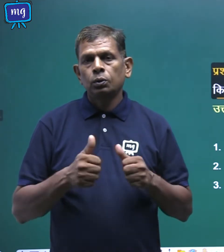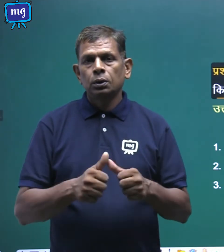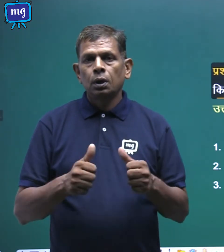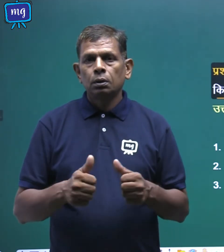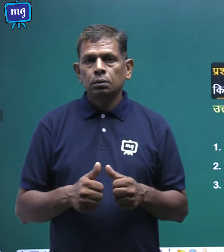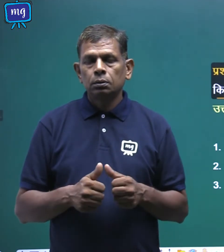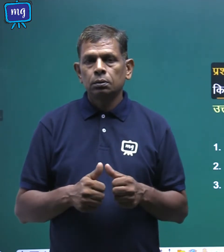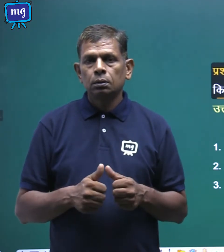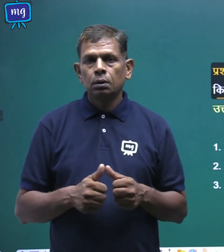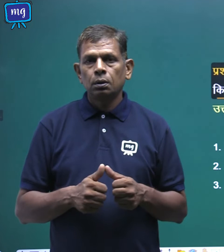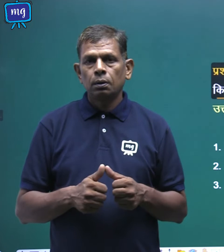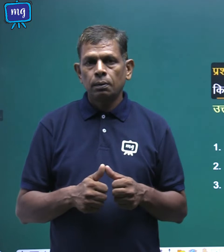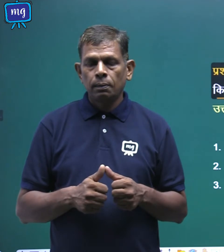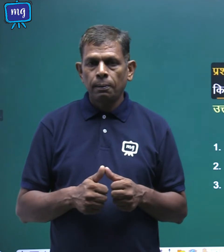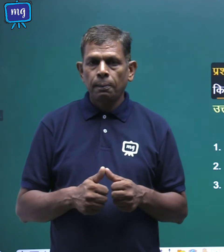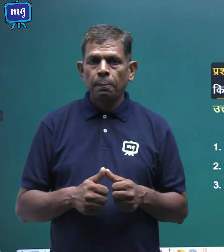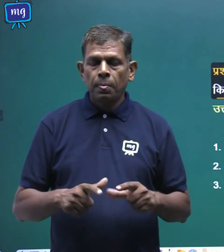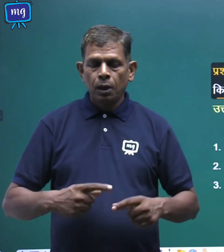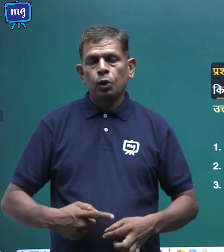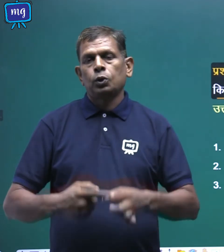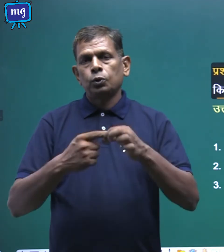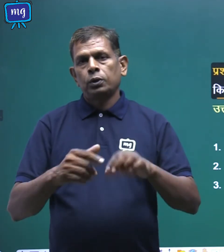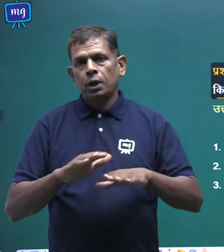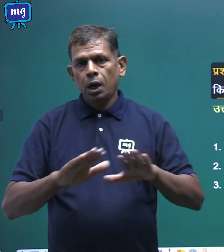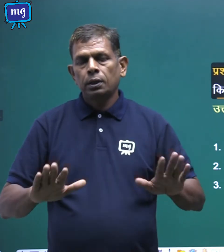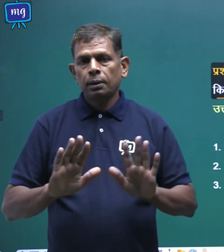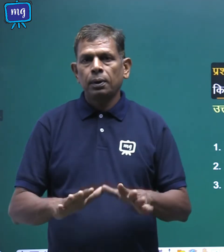उत्तर, लक्षणों के आधार पर